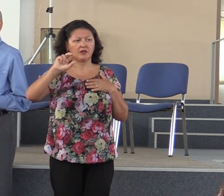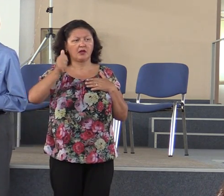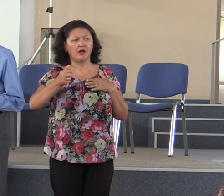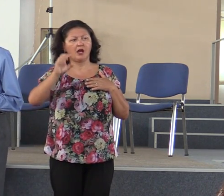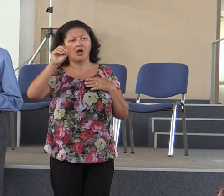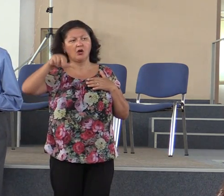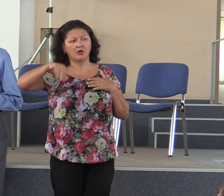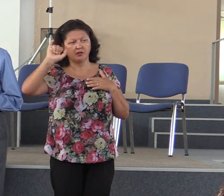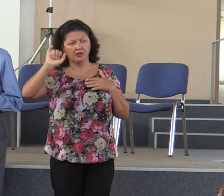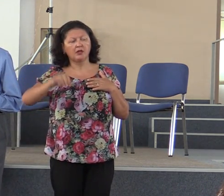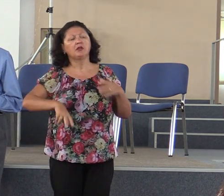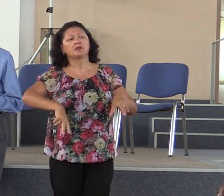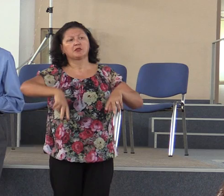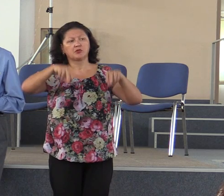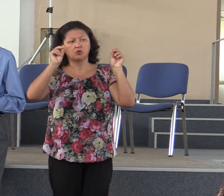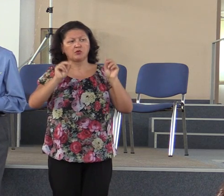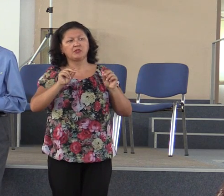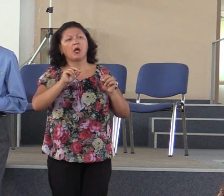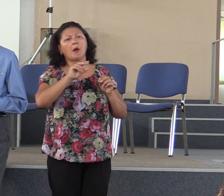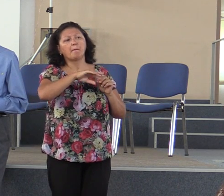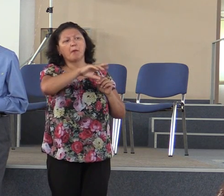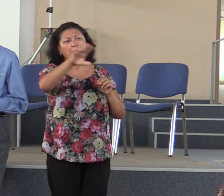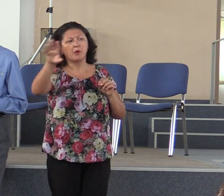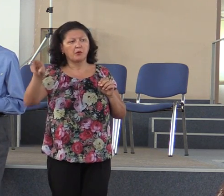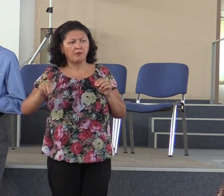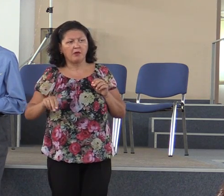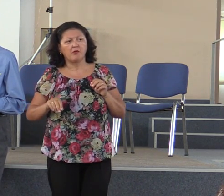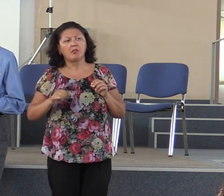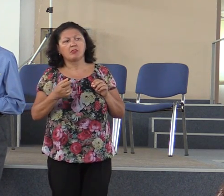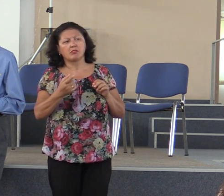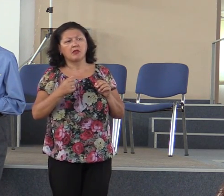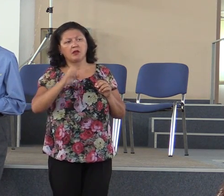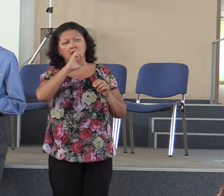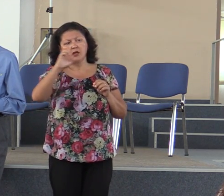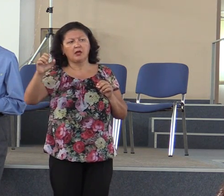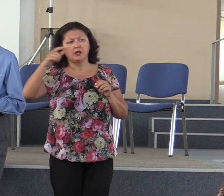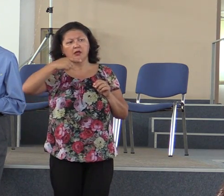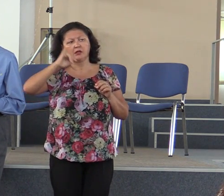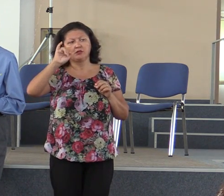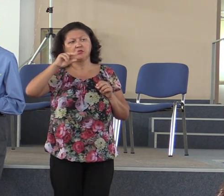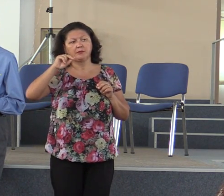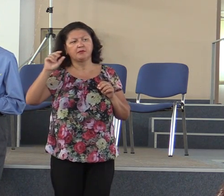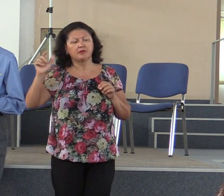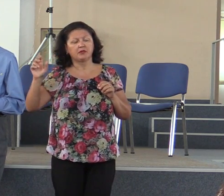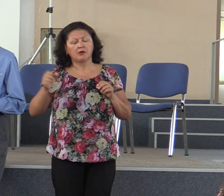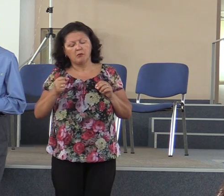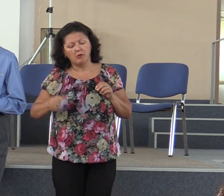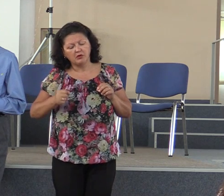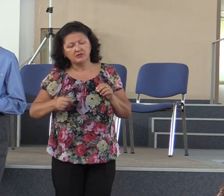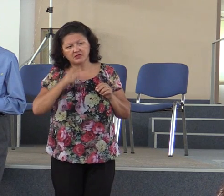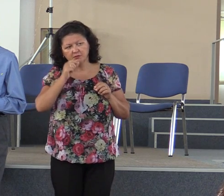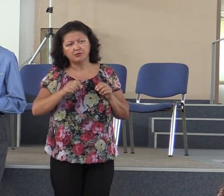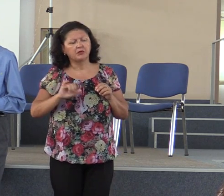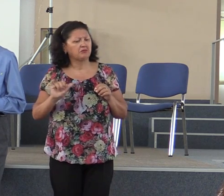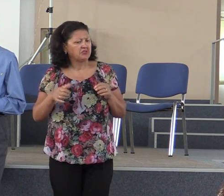Egipt. But notice what Moses said. Și notați ce spune Moise. Who am I? Dar cine sunt eu? I have nothing to